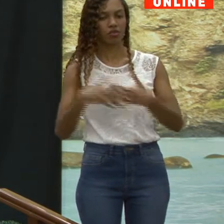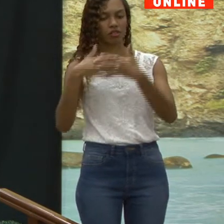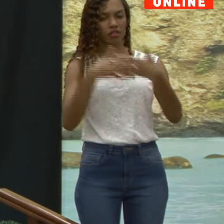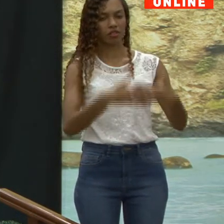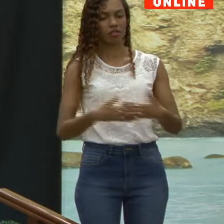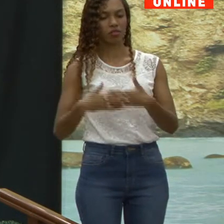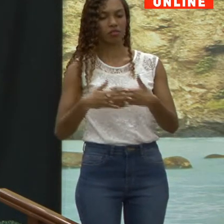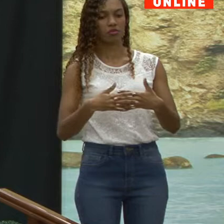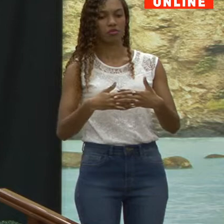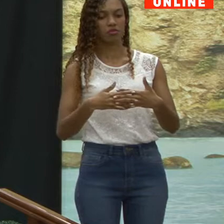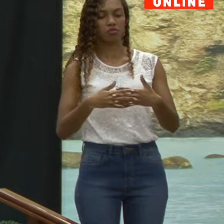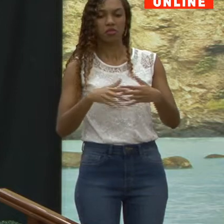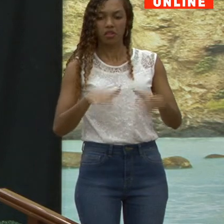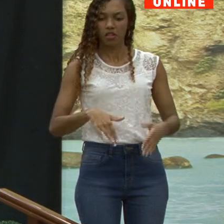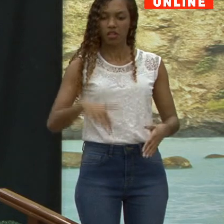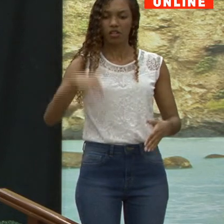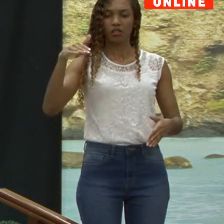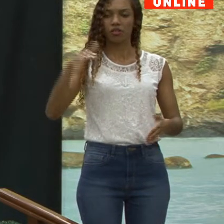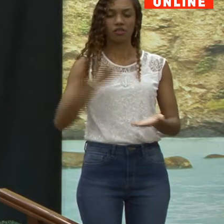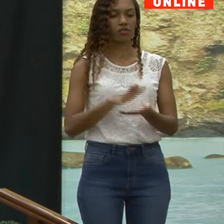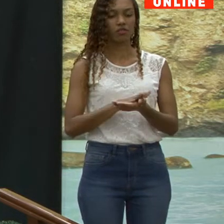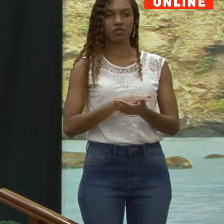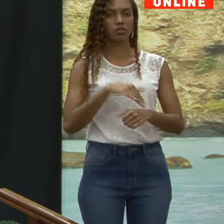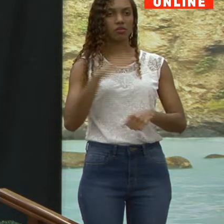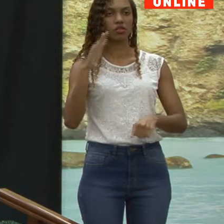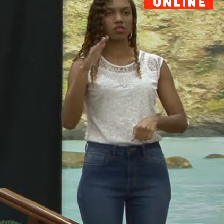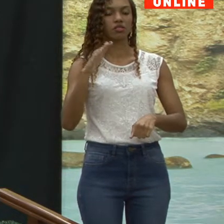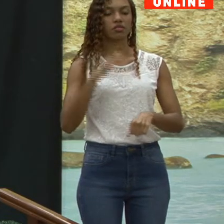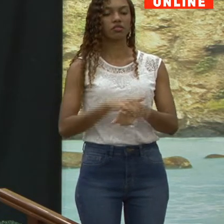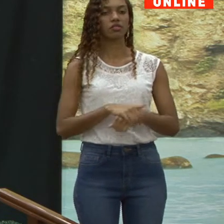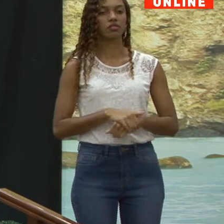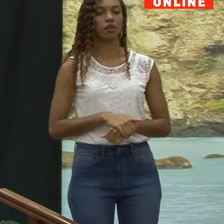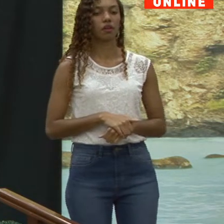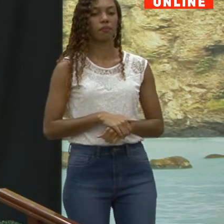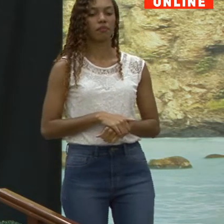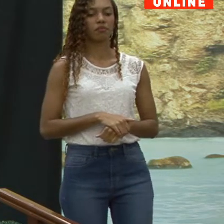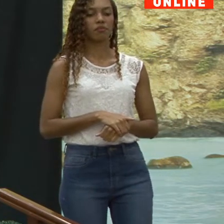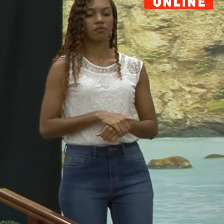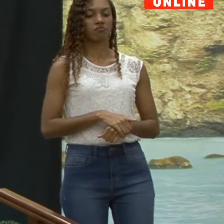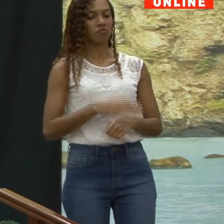levanta mais, porque estas molas não passou pela têmpera.